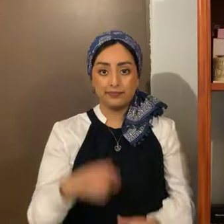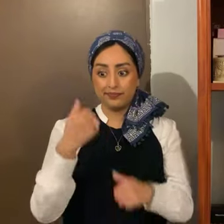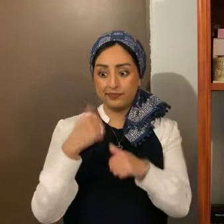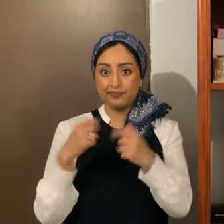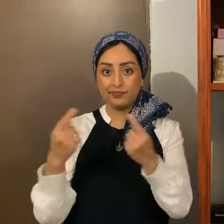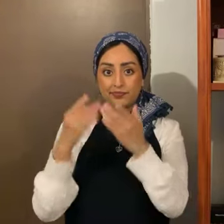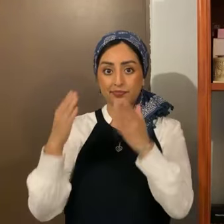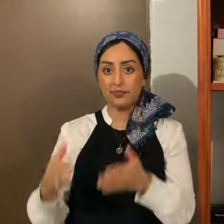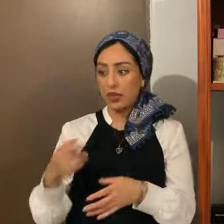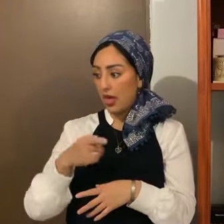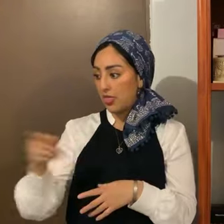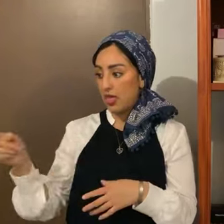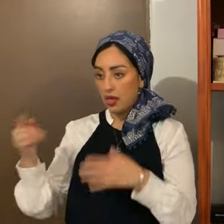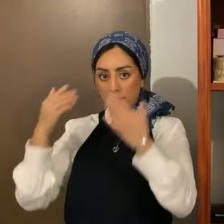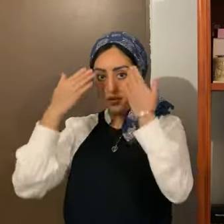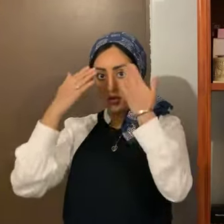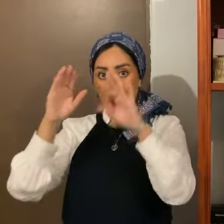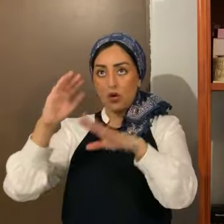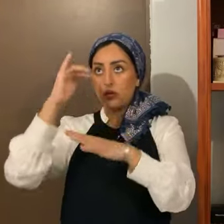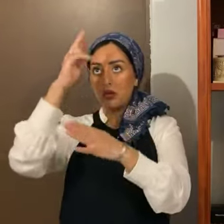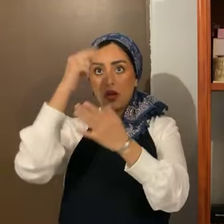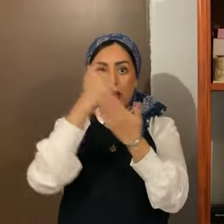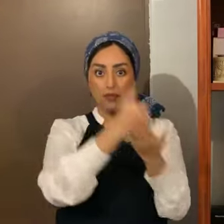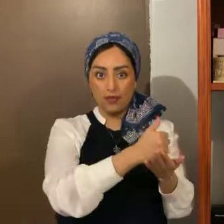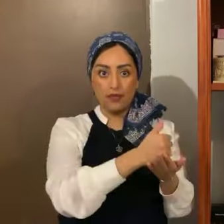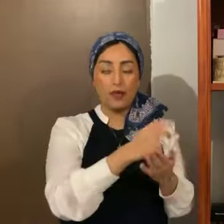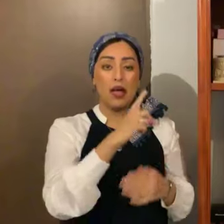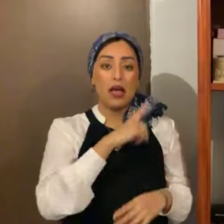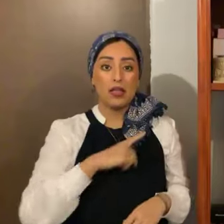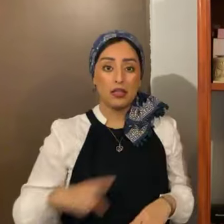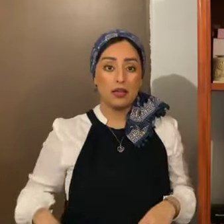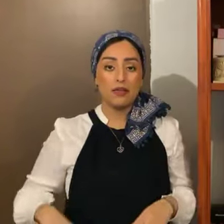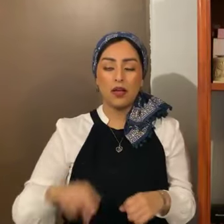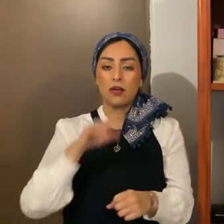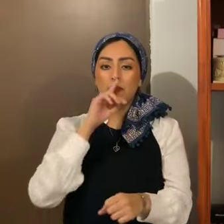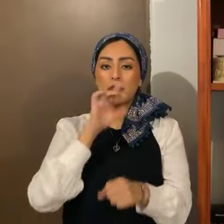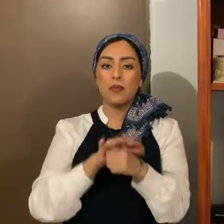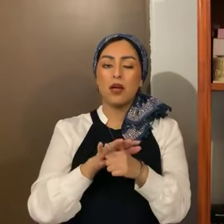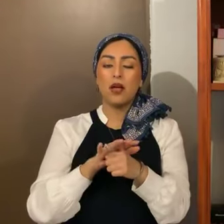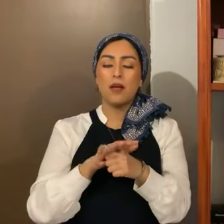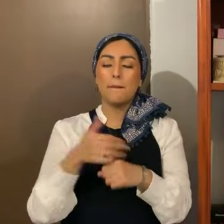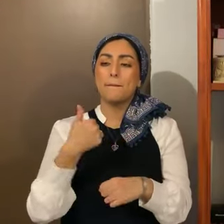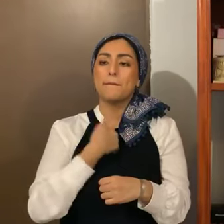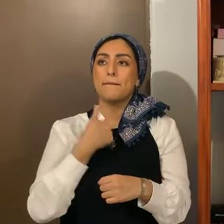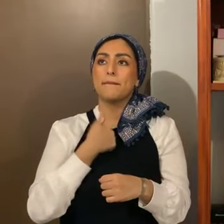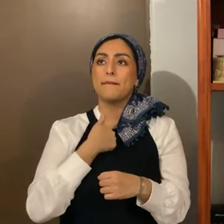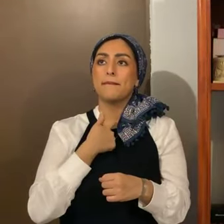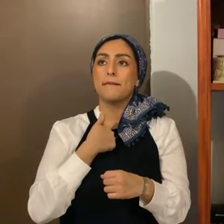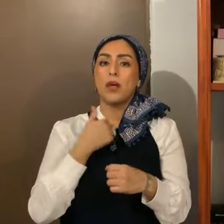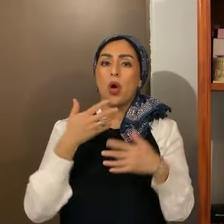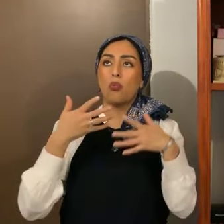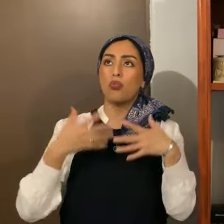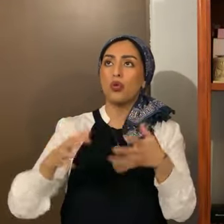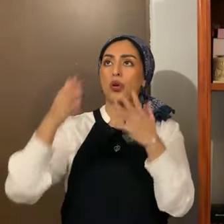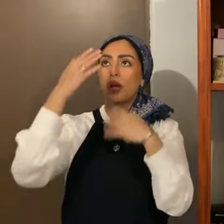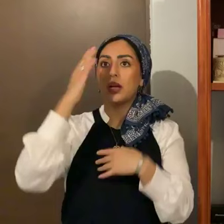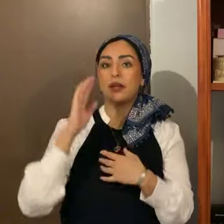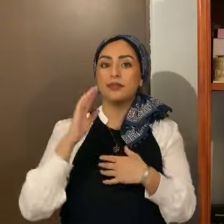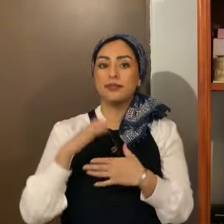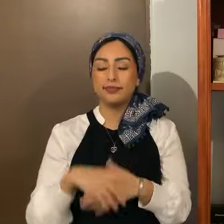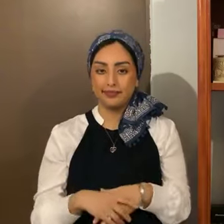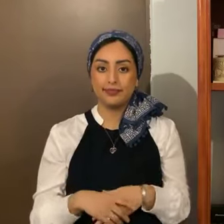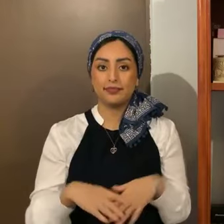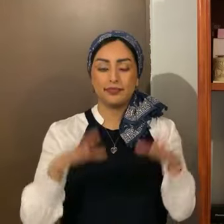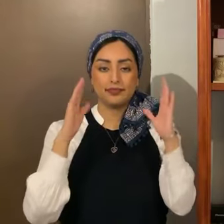para nada. El rey David prometió exaltarle voluntariamente. Ahora, mucha